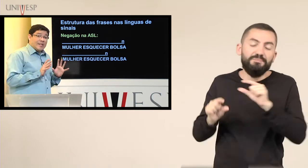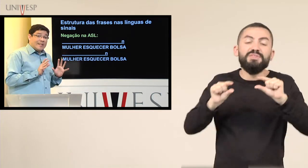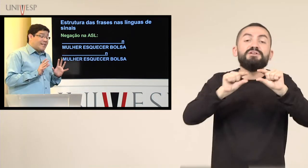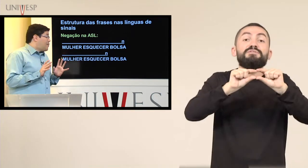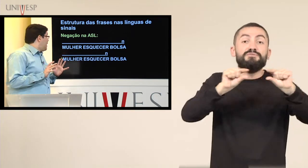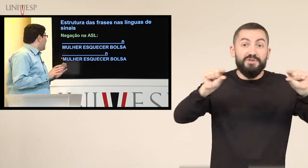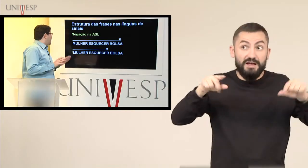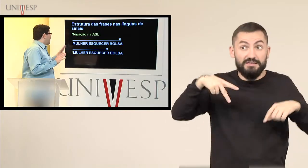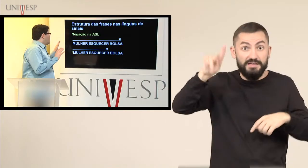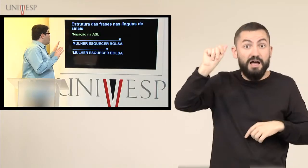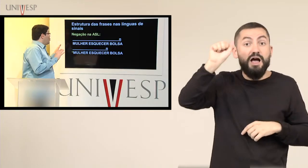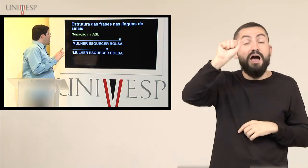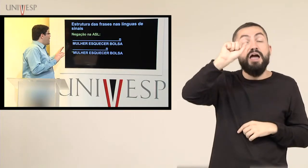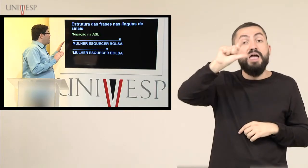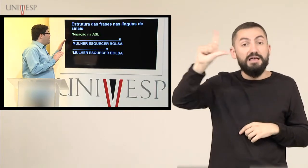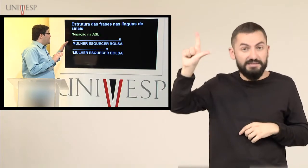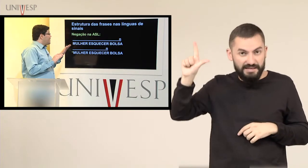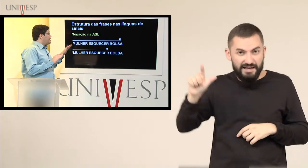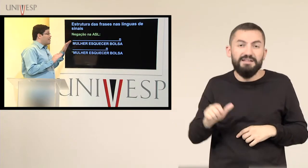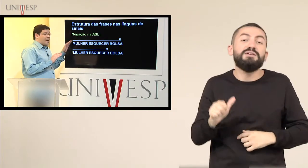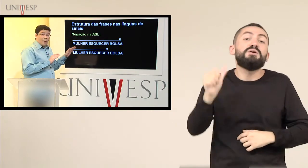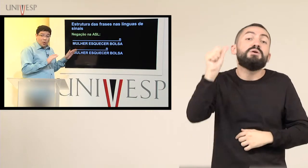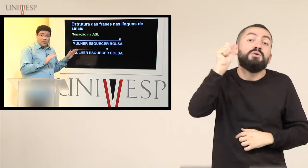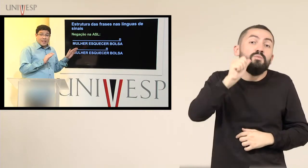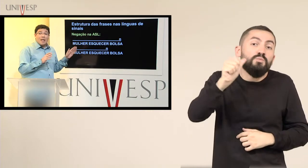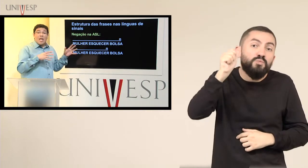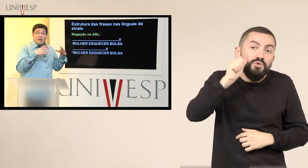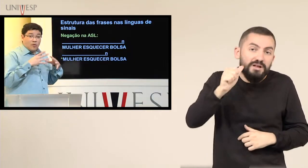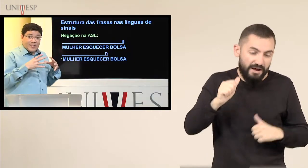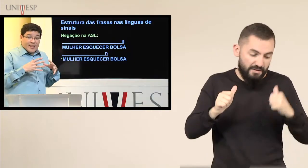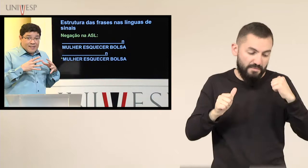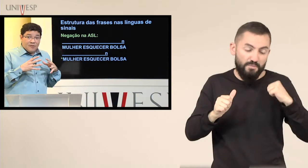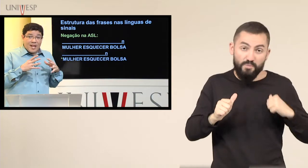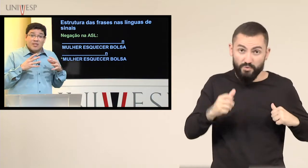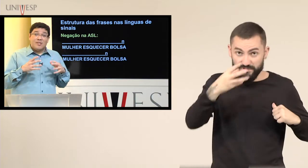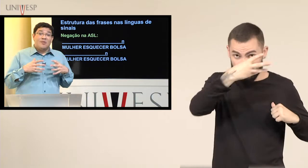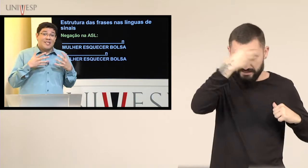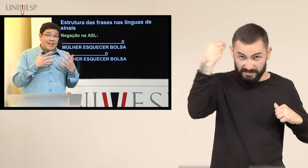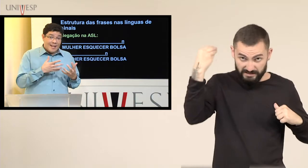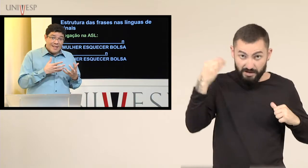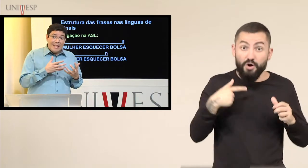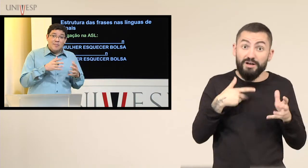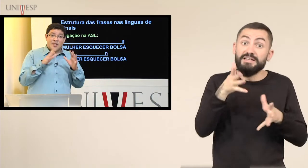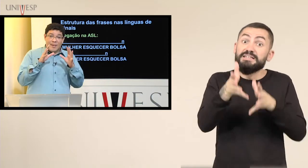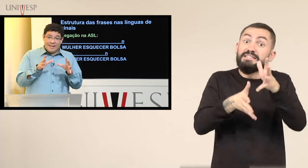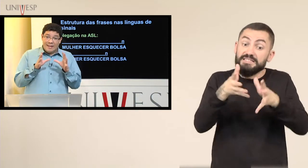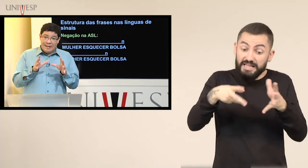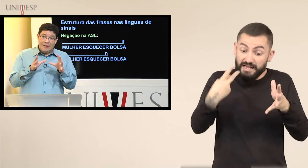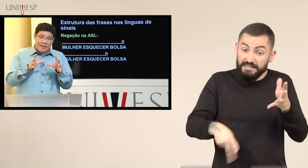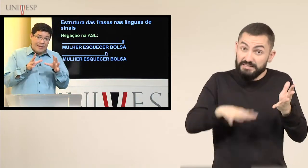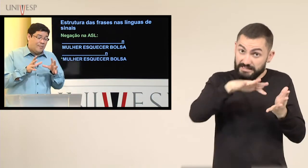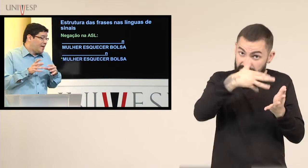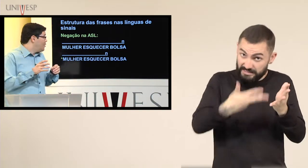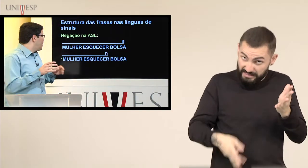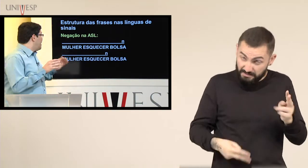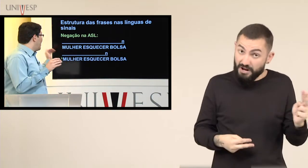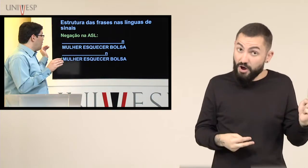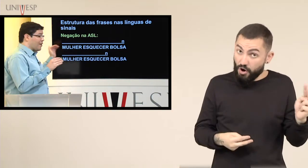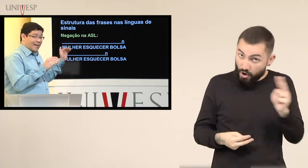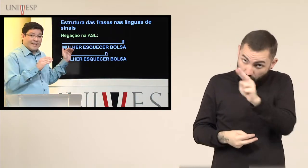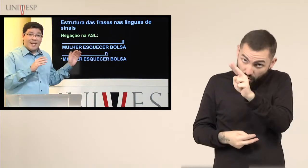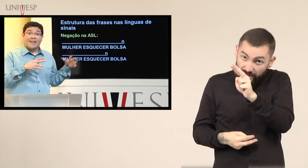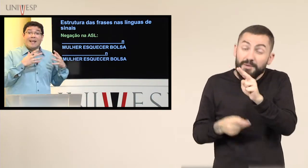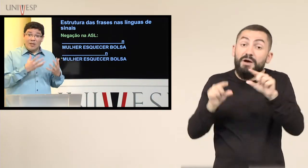em língua de sinais americana: mulher esquecer a bolsa. Eu vou fazer essa frase usando os sinais da Libras, mas lembrando que